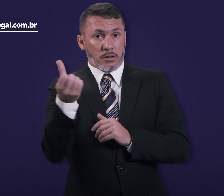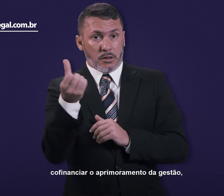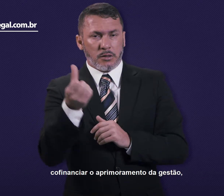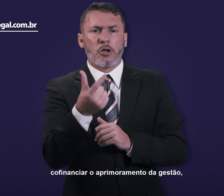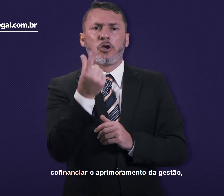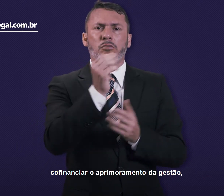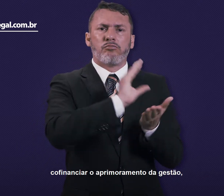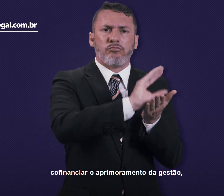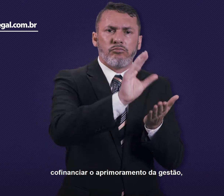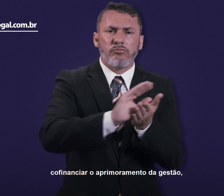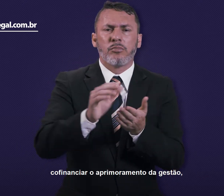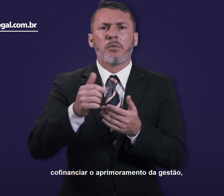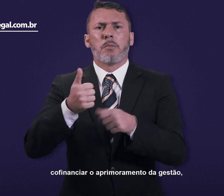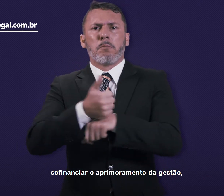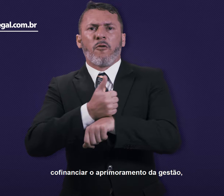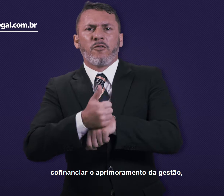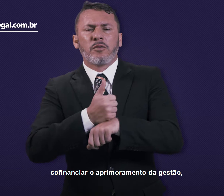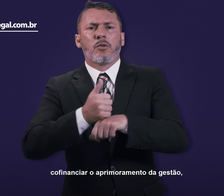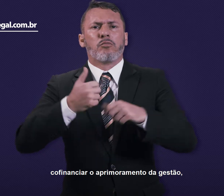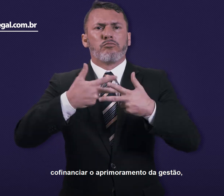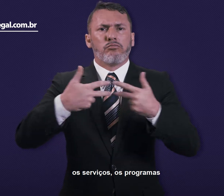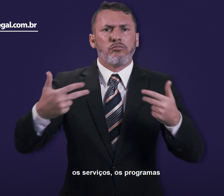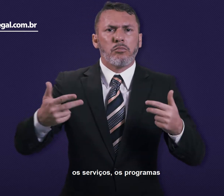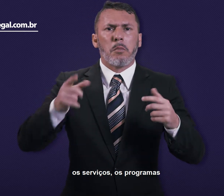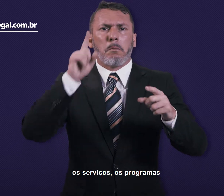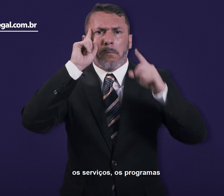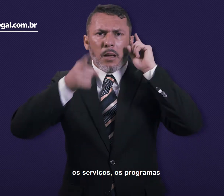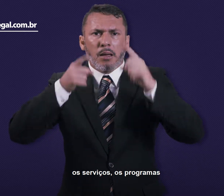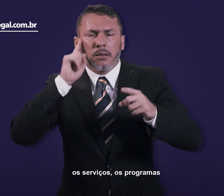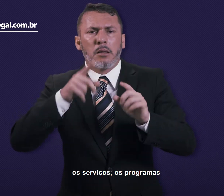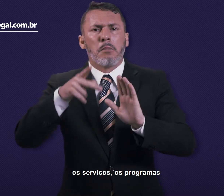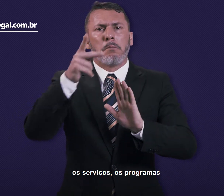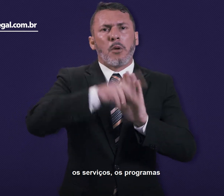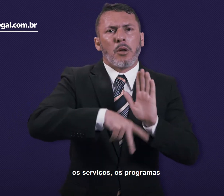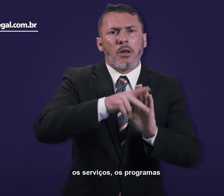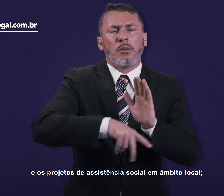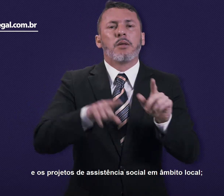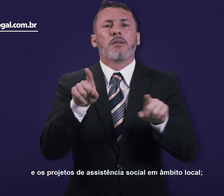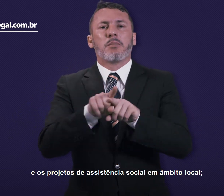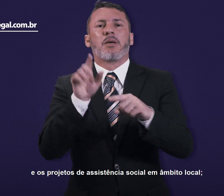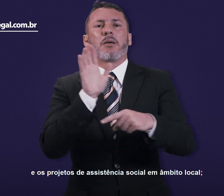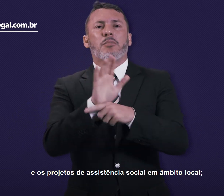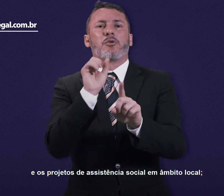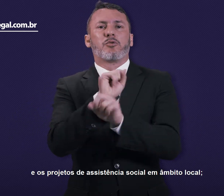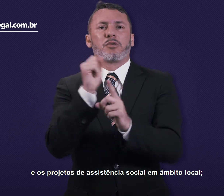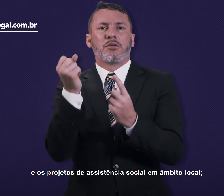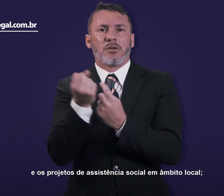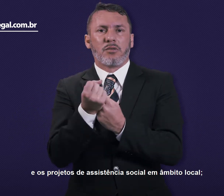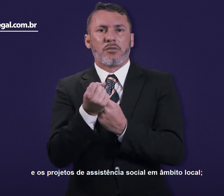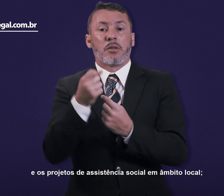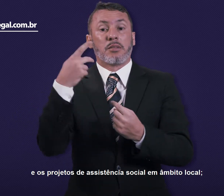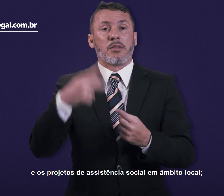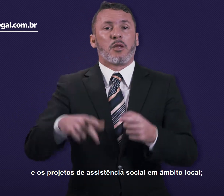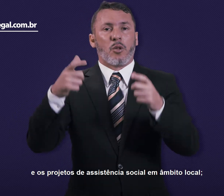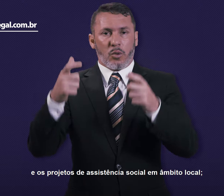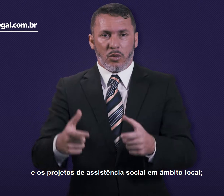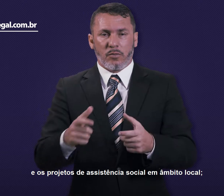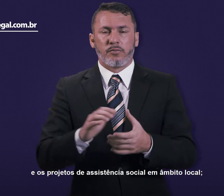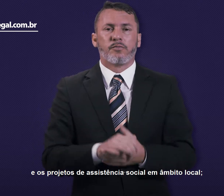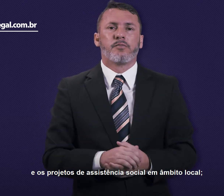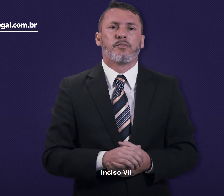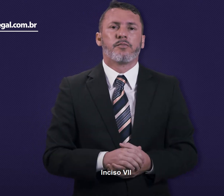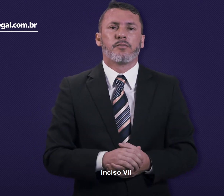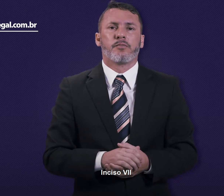6. Cofinanciar o aprimoramento da gestão, os serviços, os programas e os projetos de assistência social em